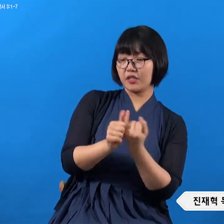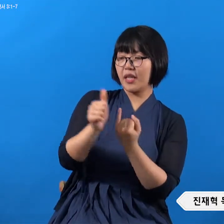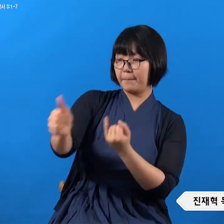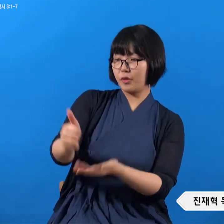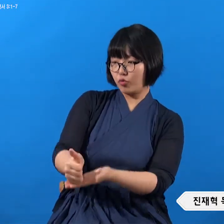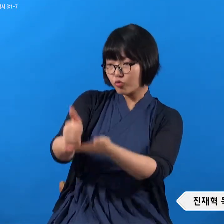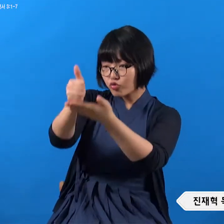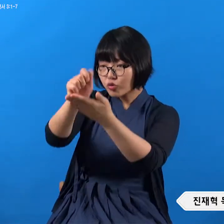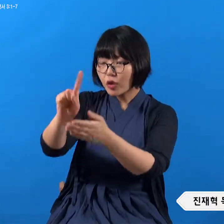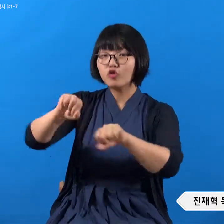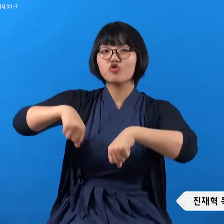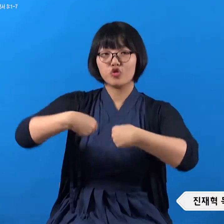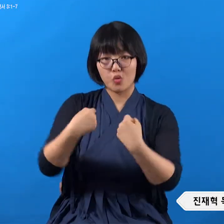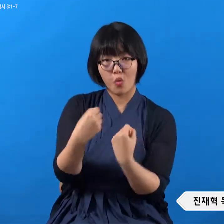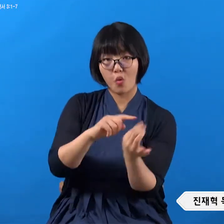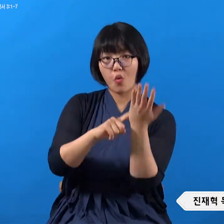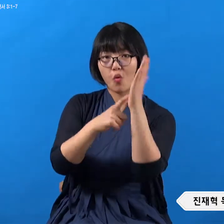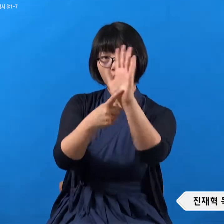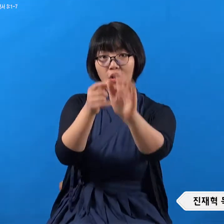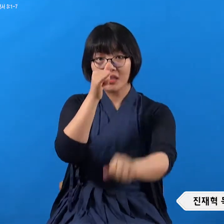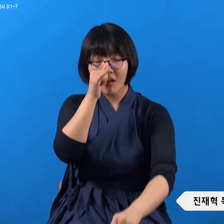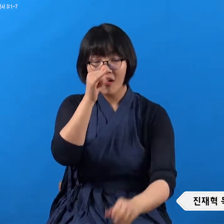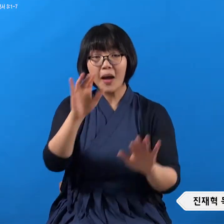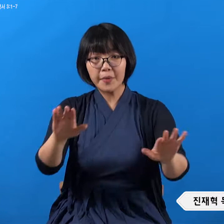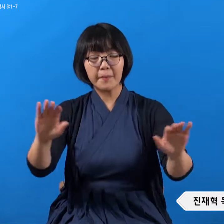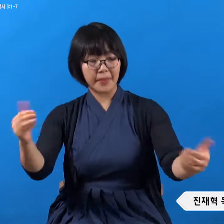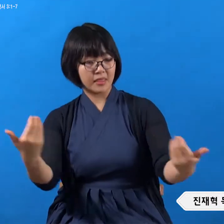순종함으로 나왔다면, 오늘 그 남편이